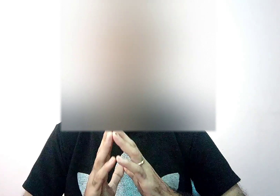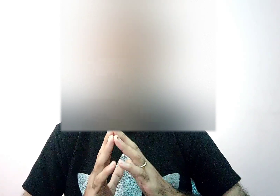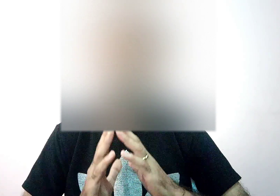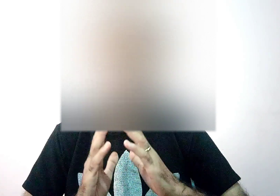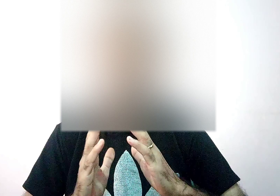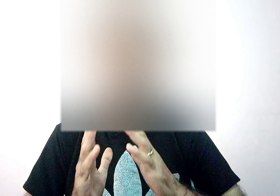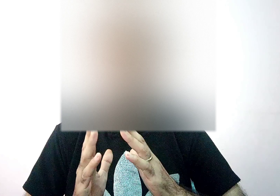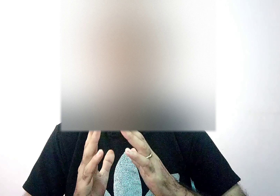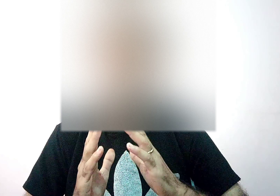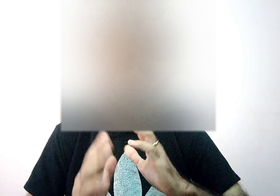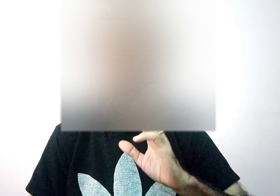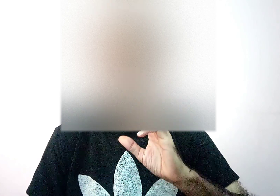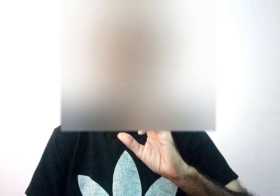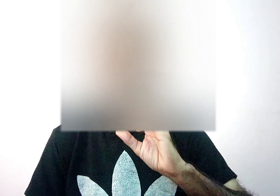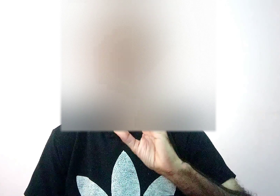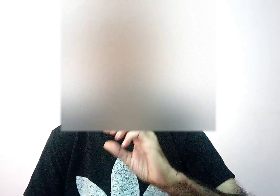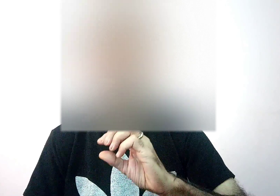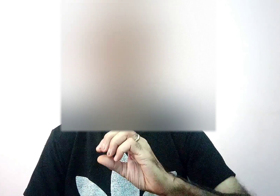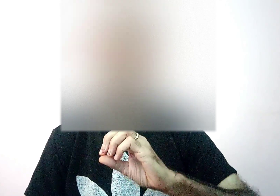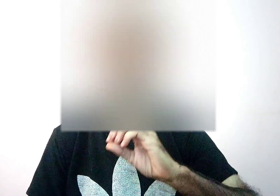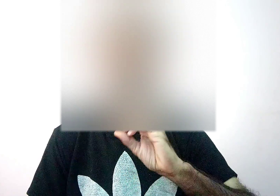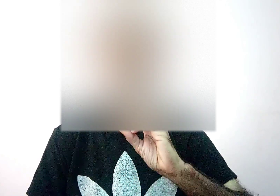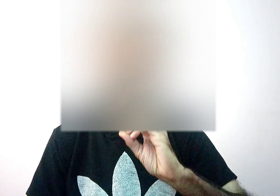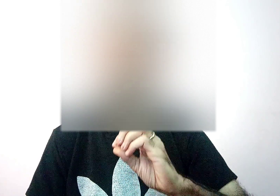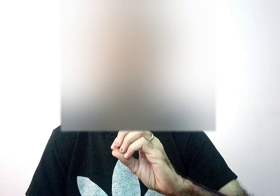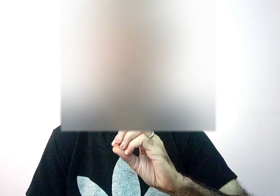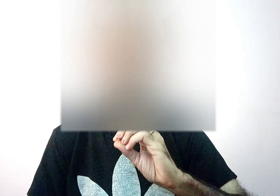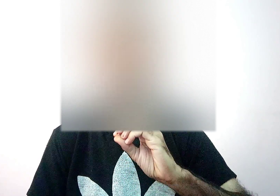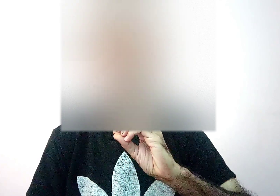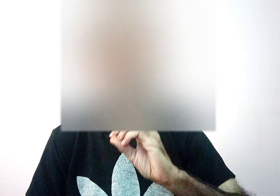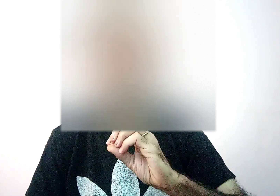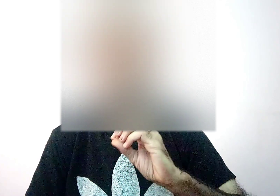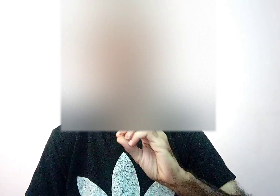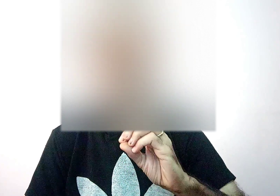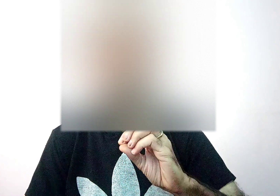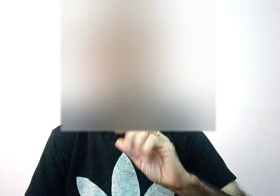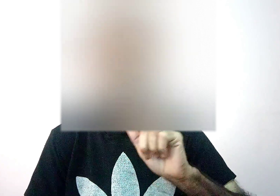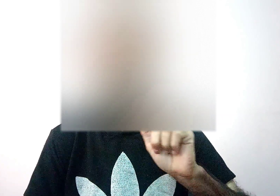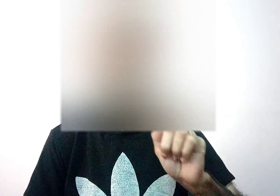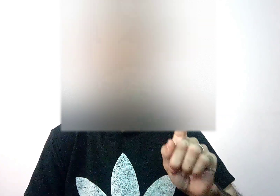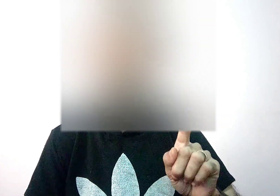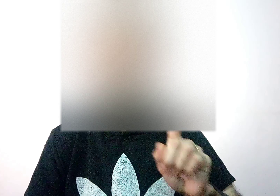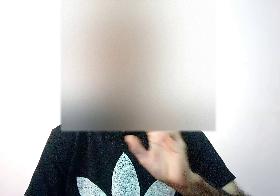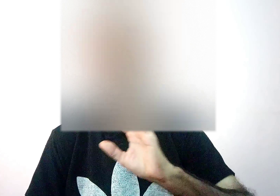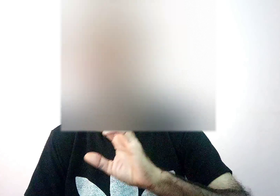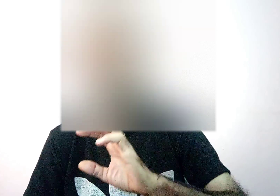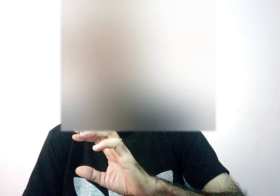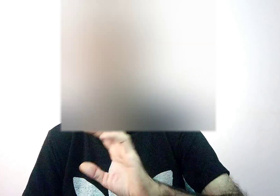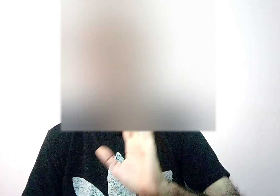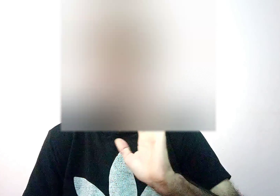هيعمل على توسيع الاتفاقيات واللي خاصه بالسلام بين اسرائيل وبين الدول